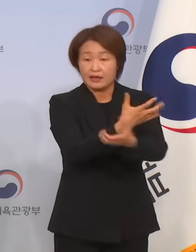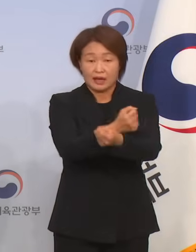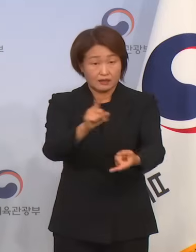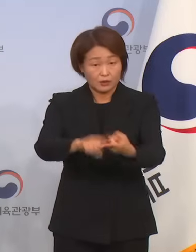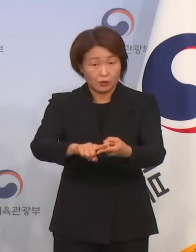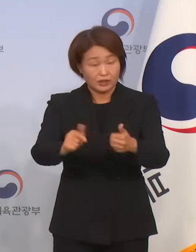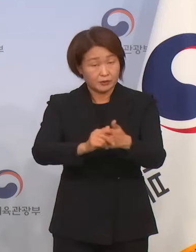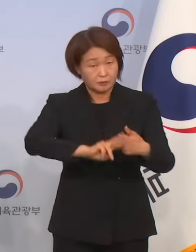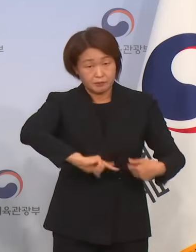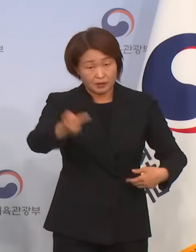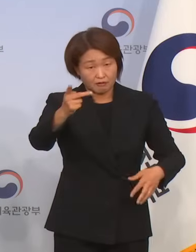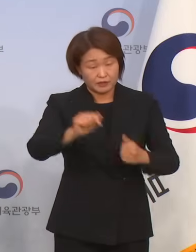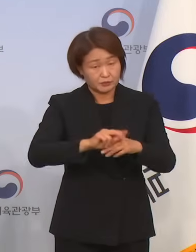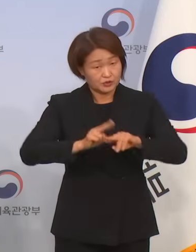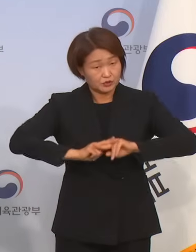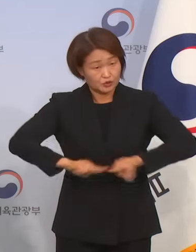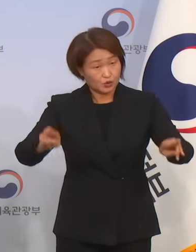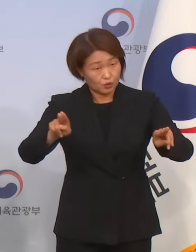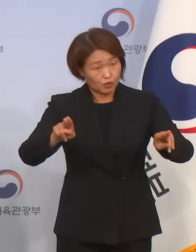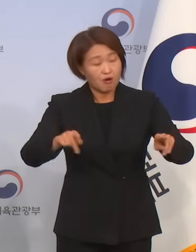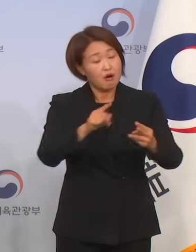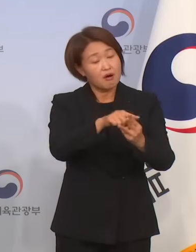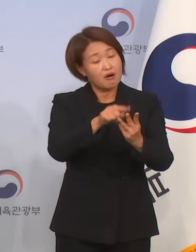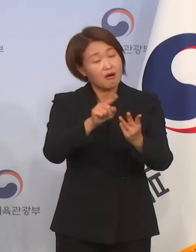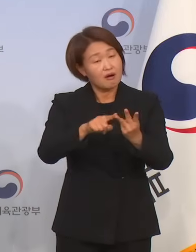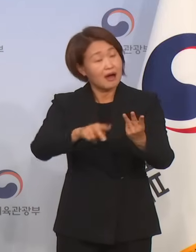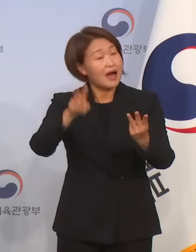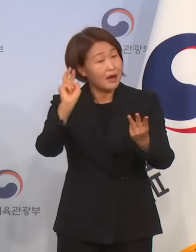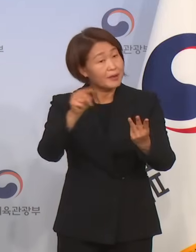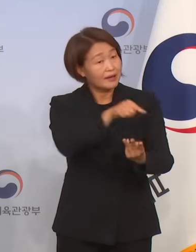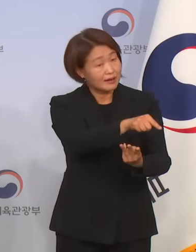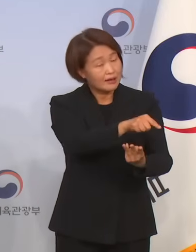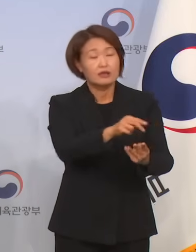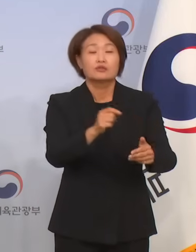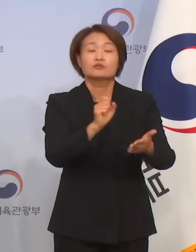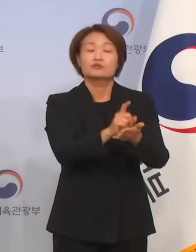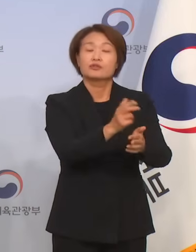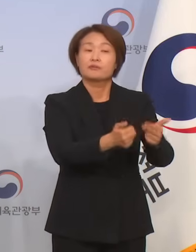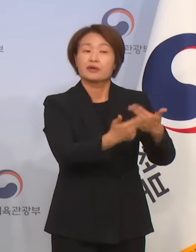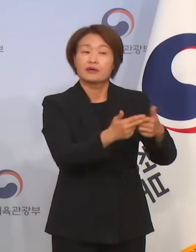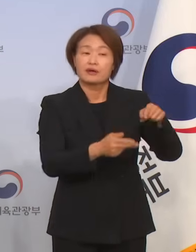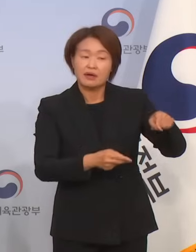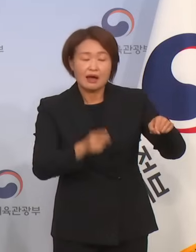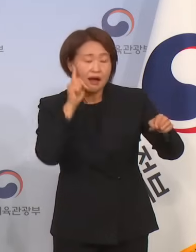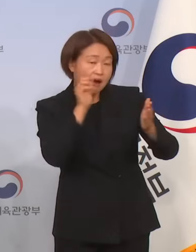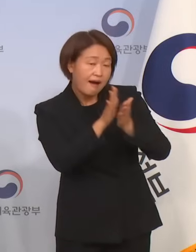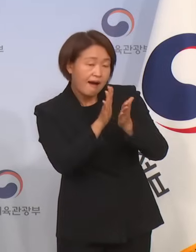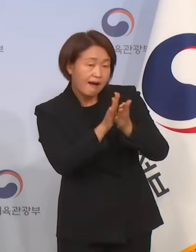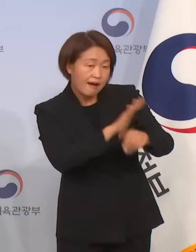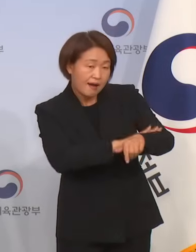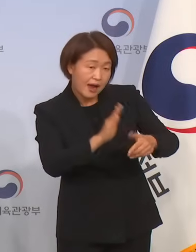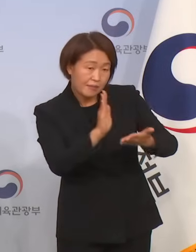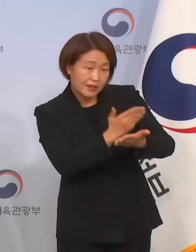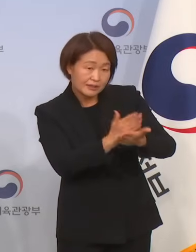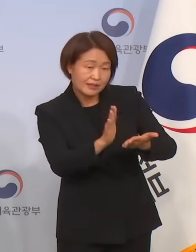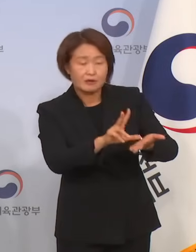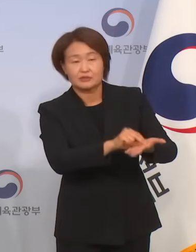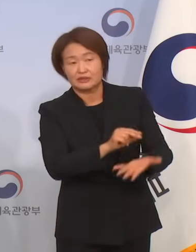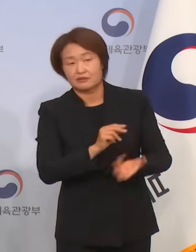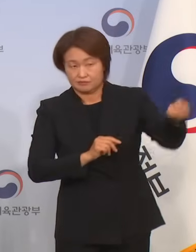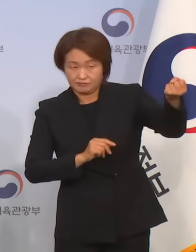유지하든지 변경하든지 취소하든지 모든 옵션이 있을 텐데요. 그것은 축구협회가 알아서 자율적으로 판단할